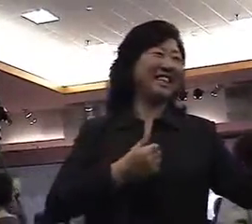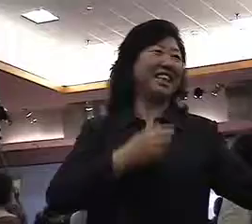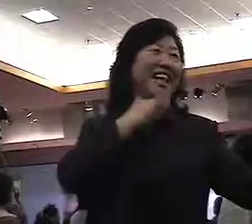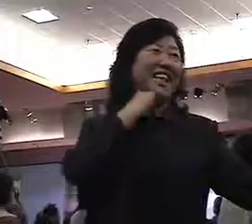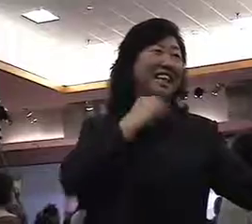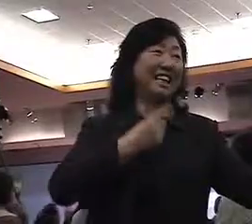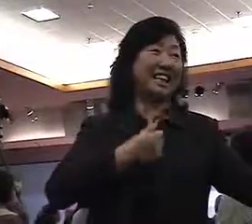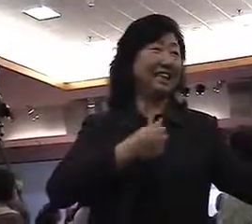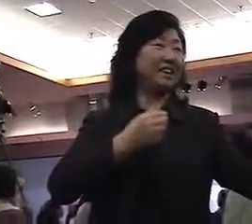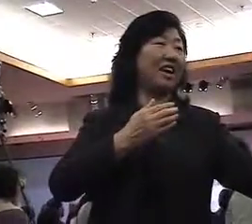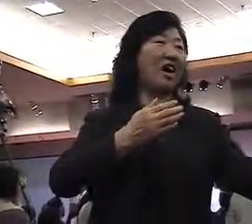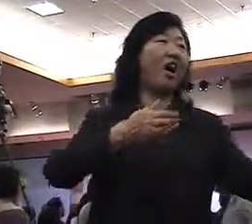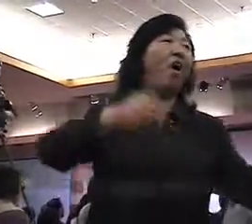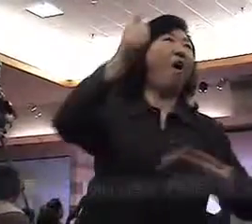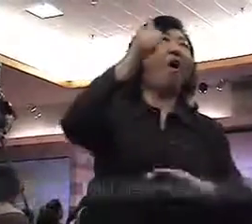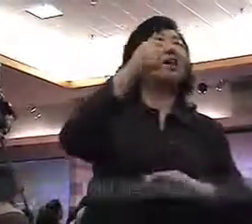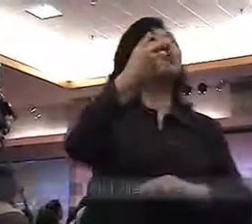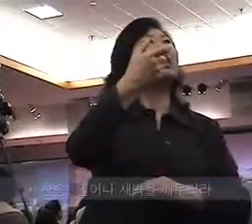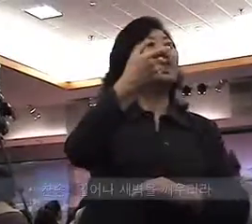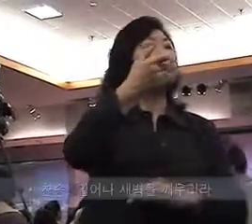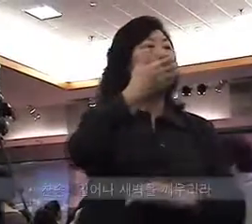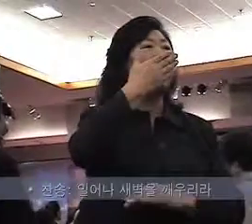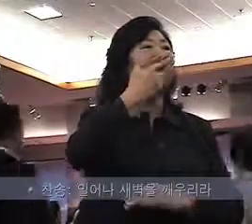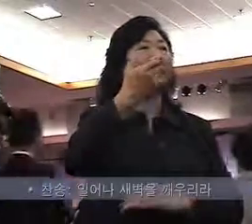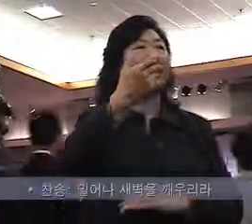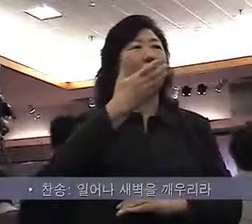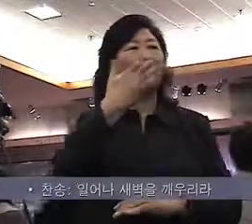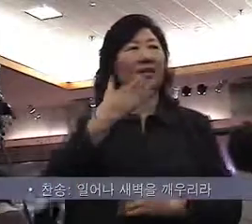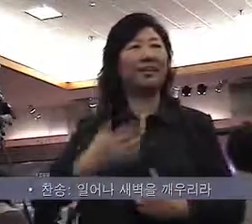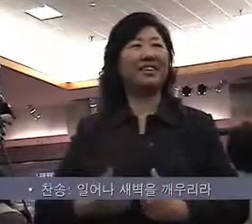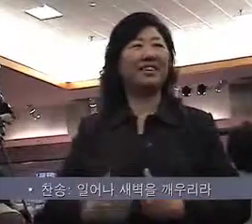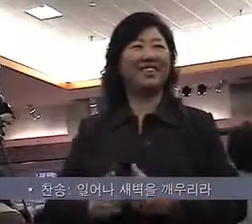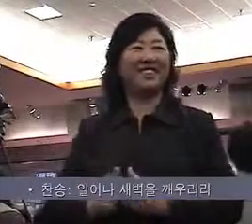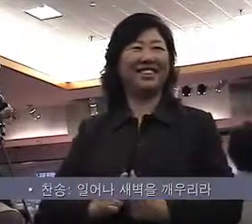찬양으로 하나님 앞에 나가겠습니다.